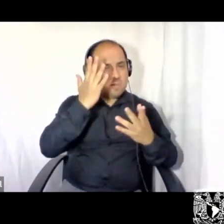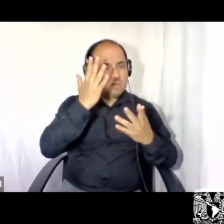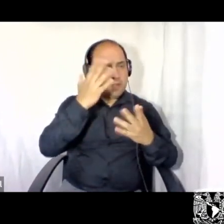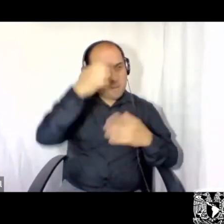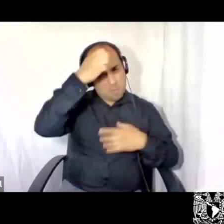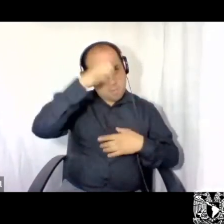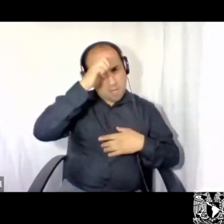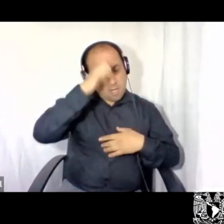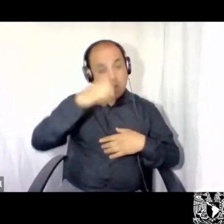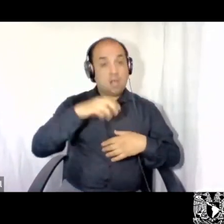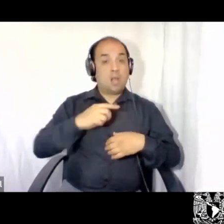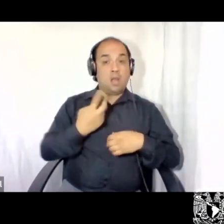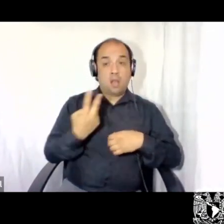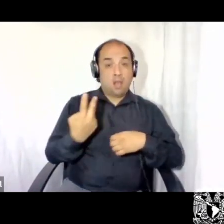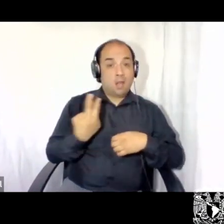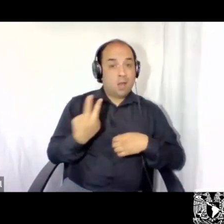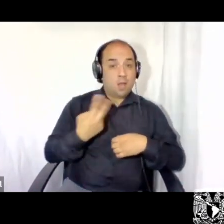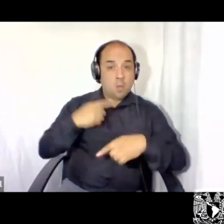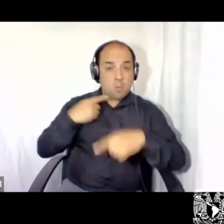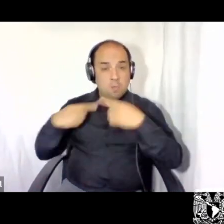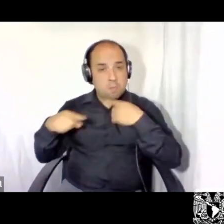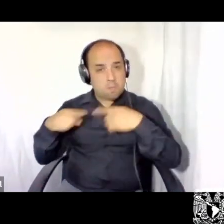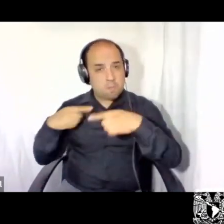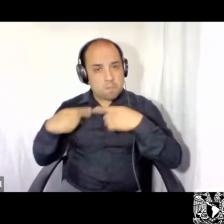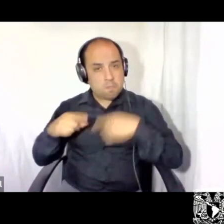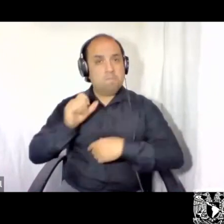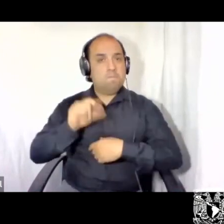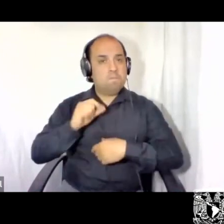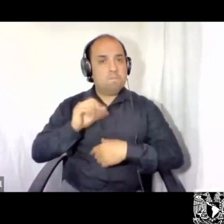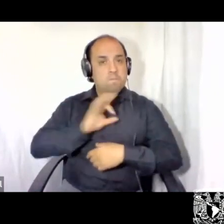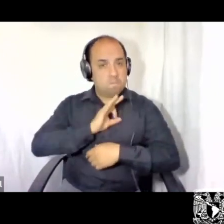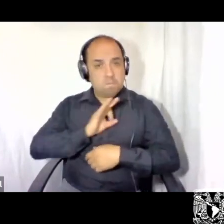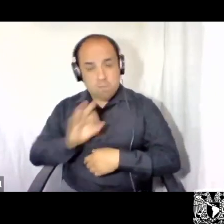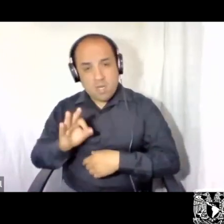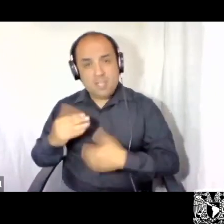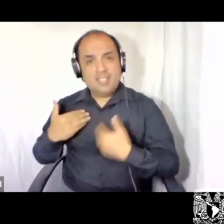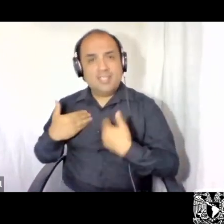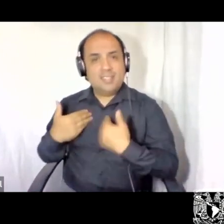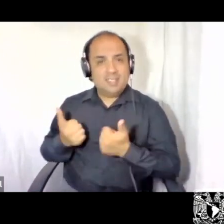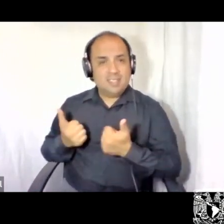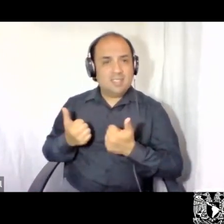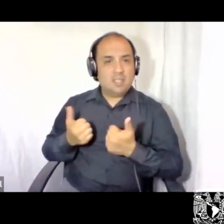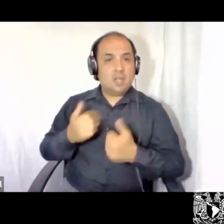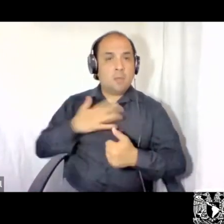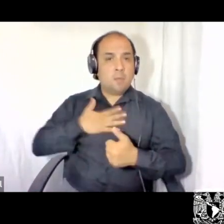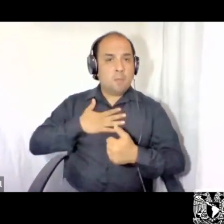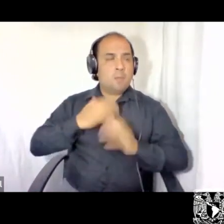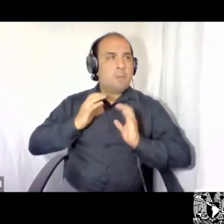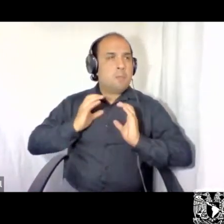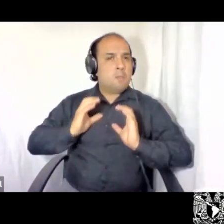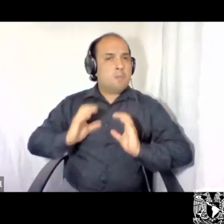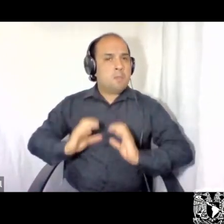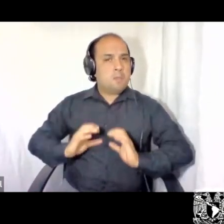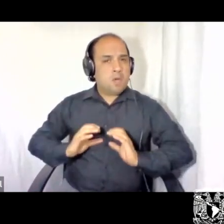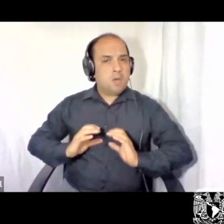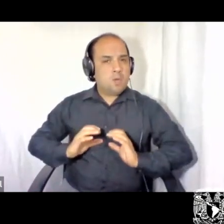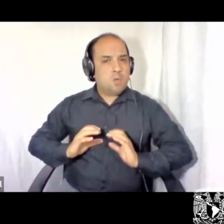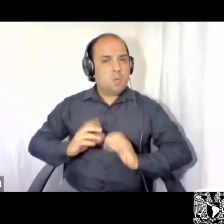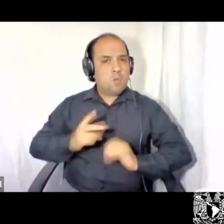estos diálogos que he tenido con ella, también he podido comprender este cuerpo frágil en el cual habito,